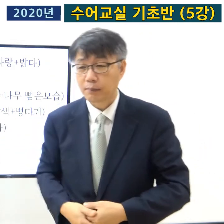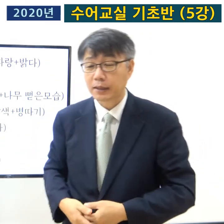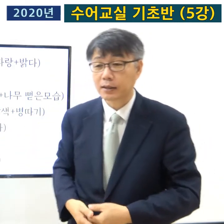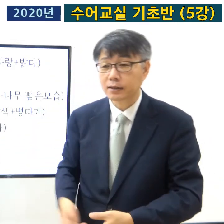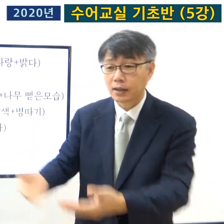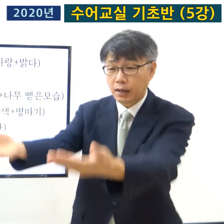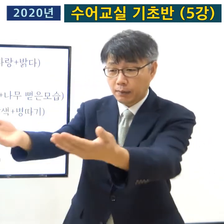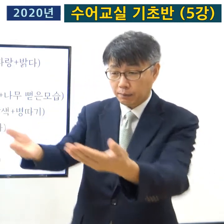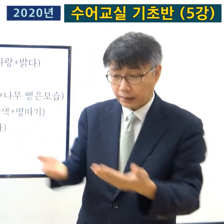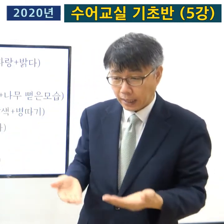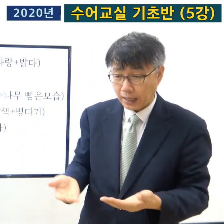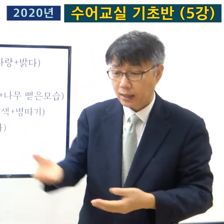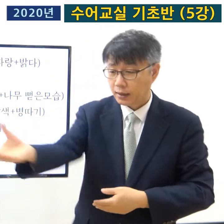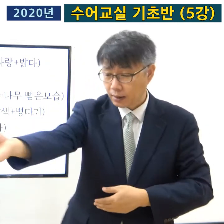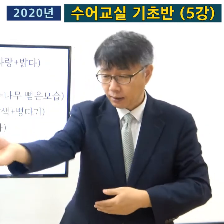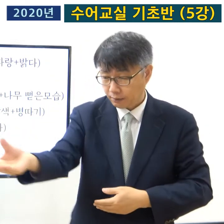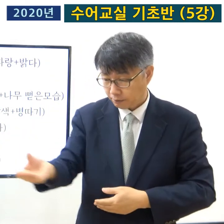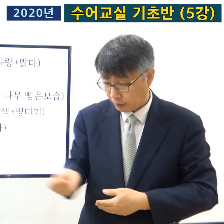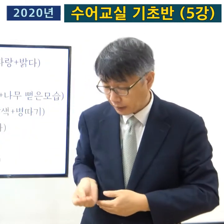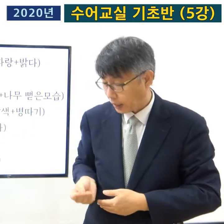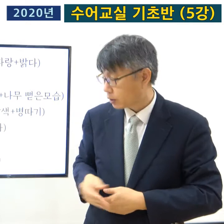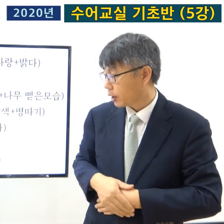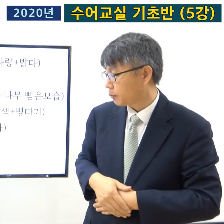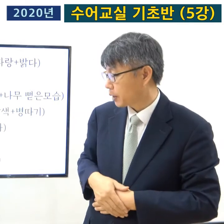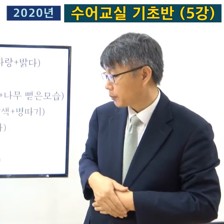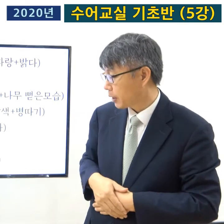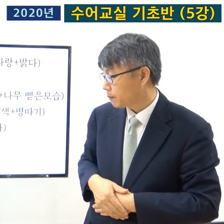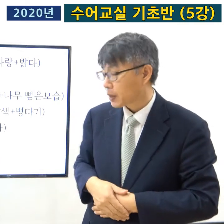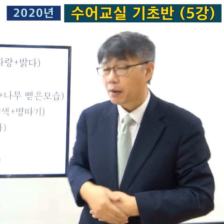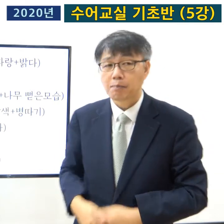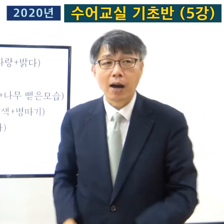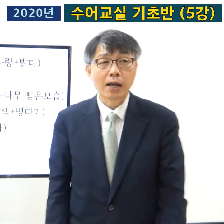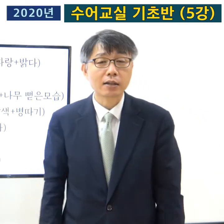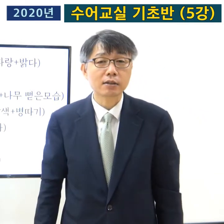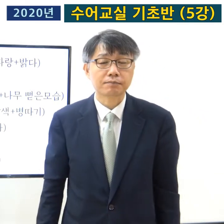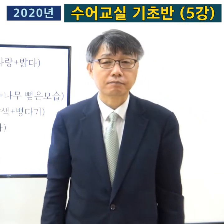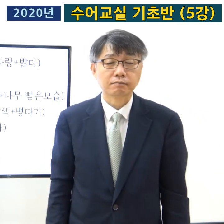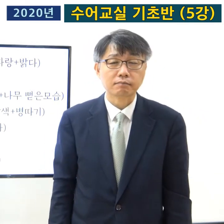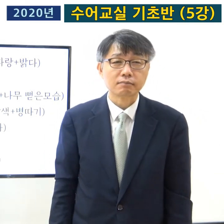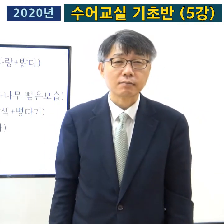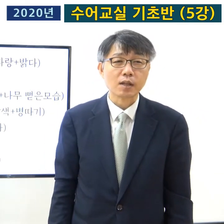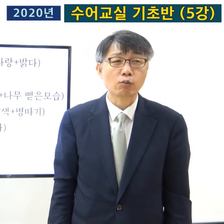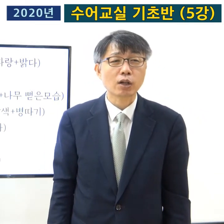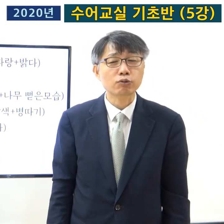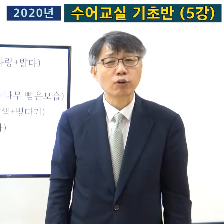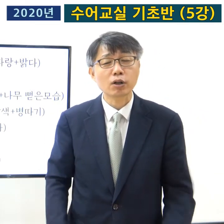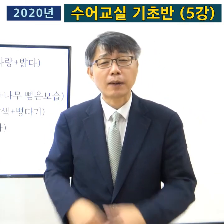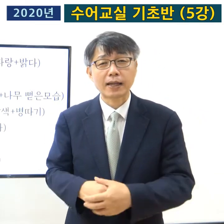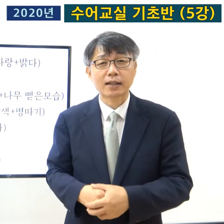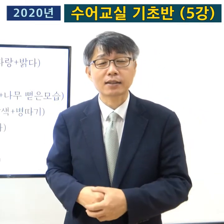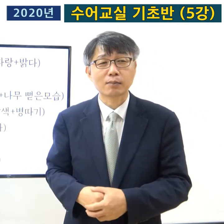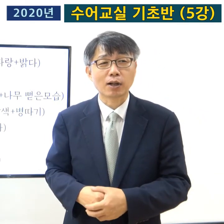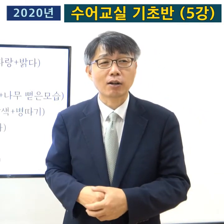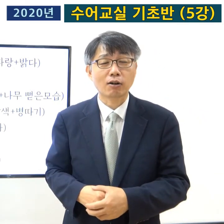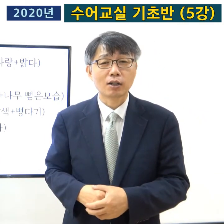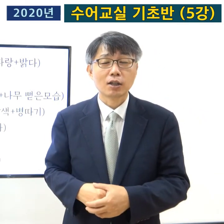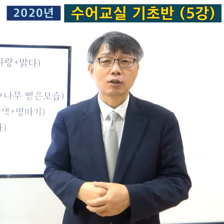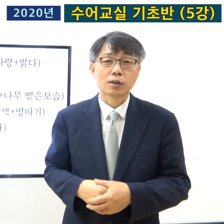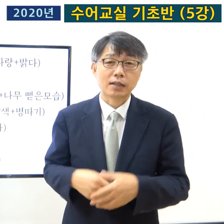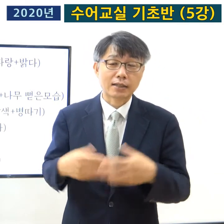받다는 받다 이렇게 하면 됩니다. 방에는 우리가 수어를 방해하는 건 뭘까요? 근데 다른 사람이